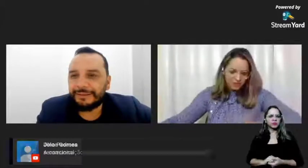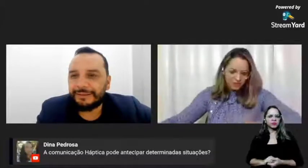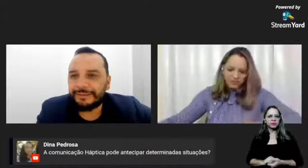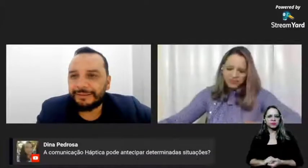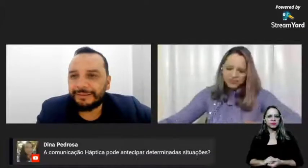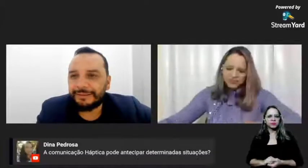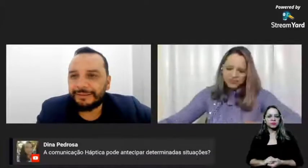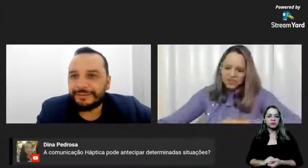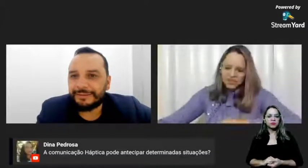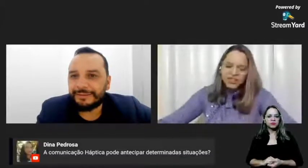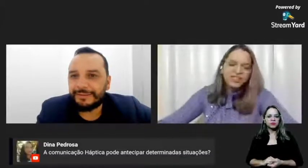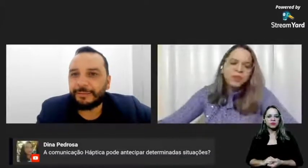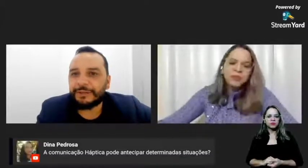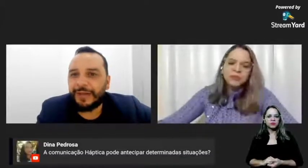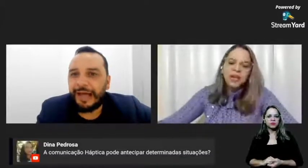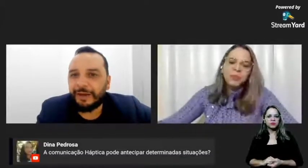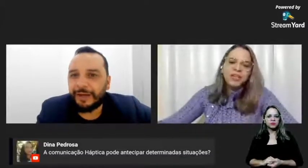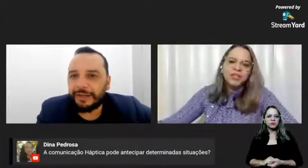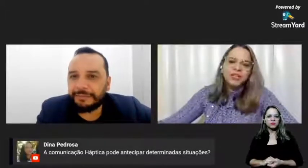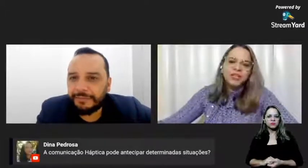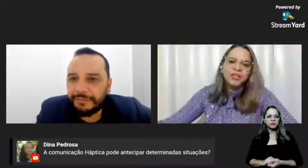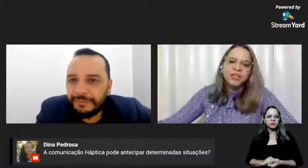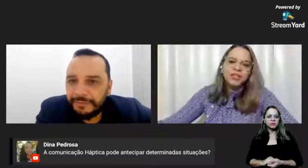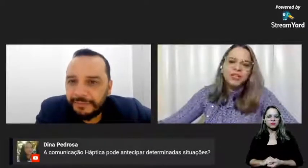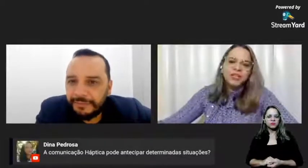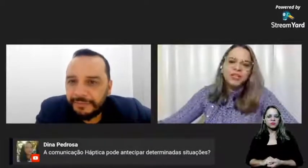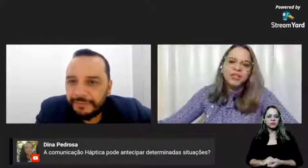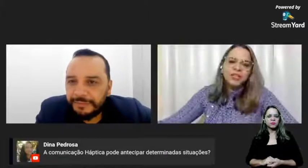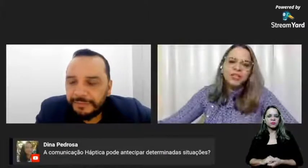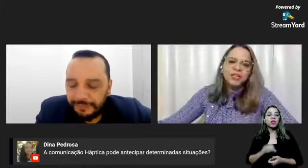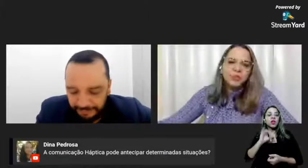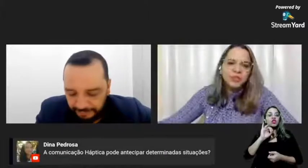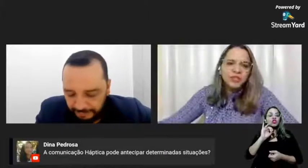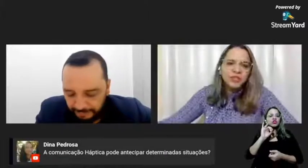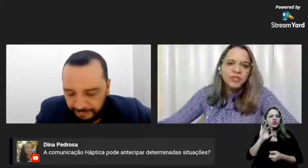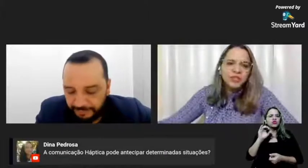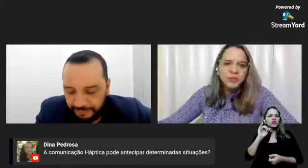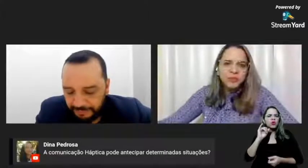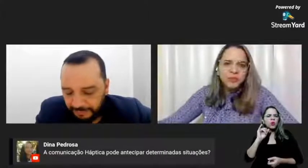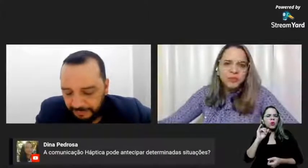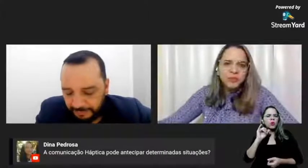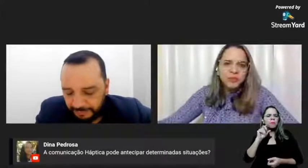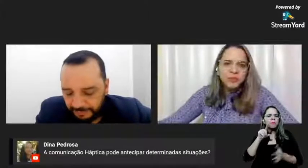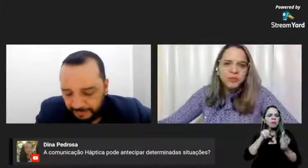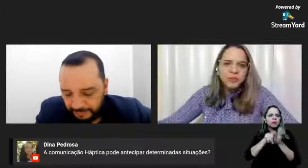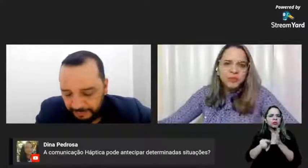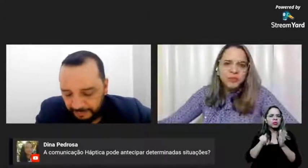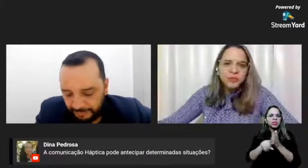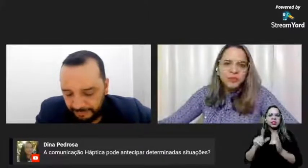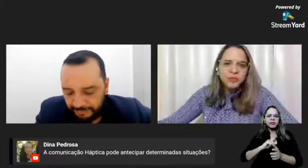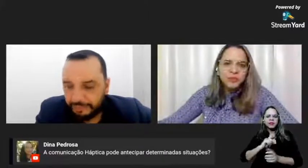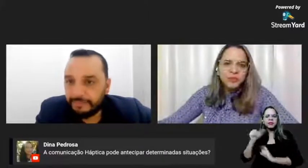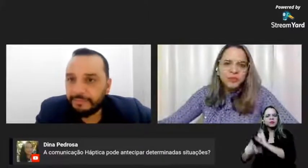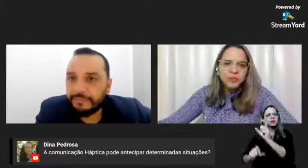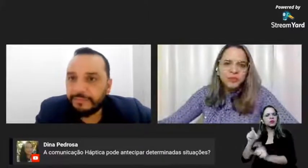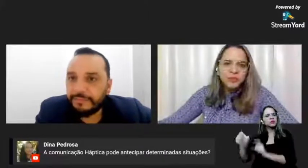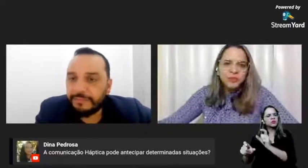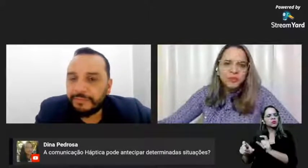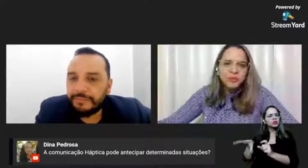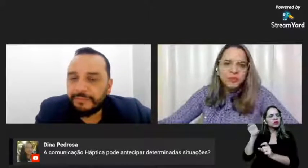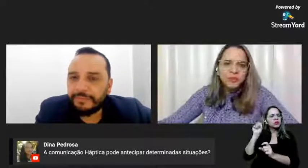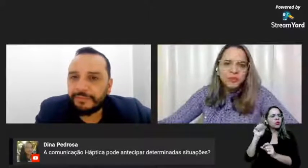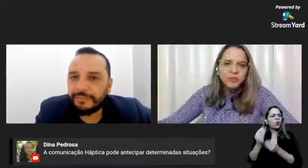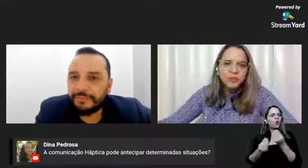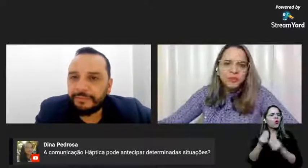Está cortando? Não, eu só queria te perguntar. Pode falar agora. Tem muitas pessoas nos escutando. E como é que faz para ser um